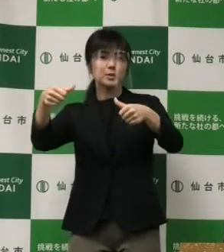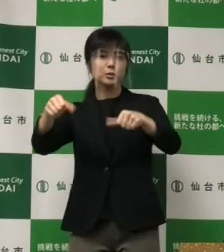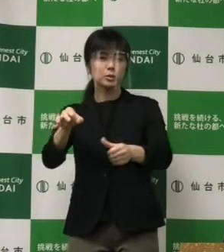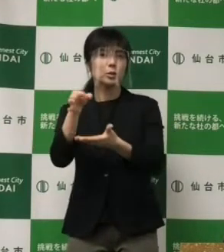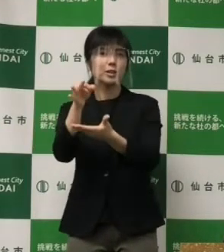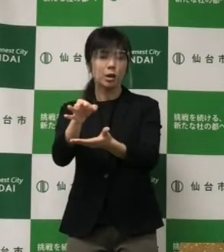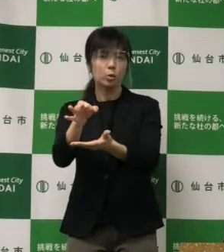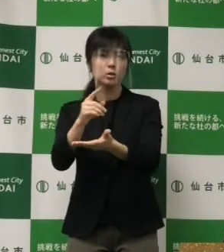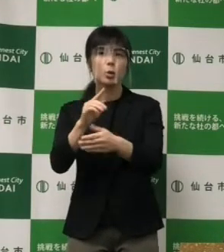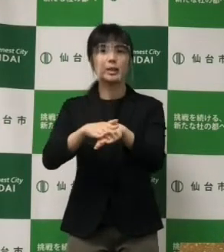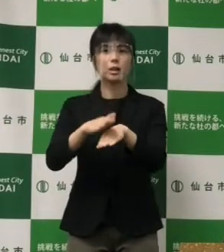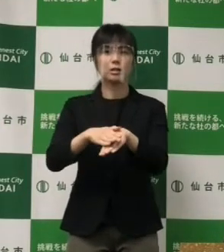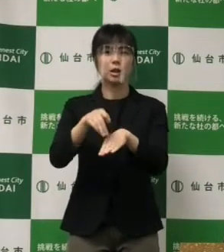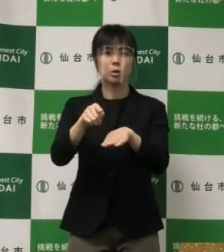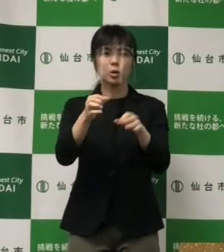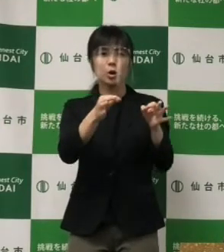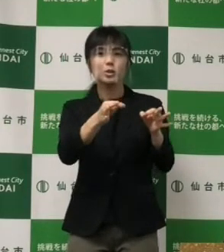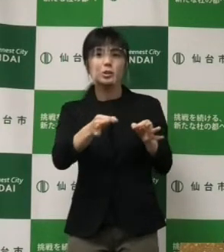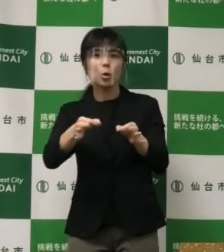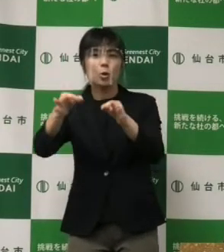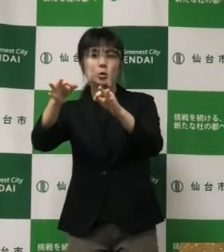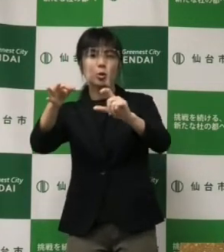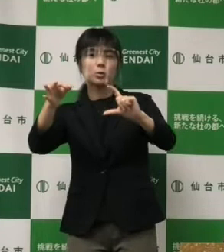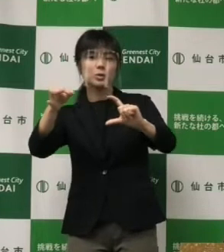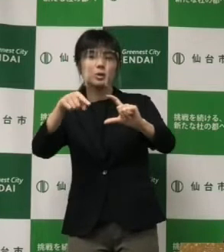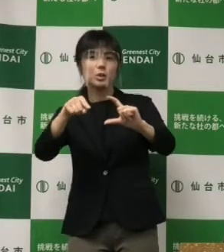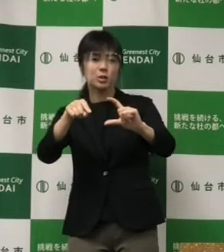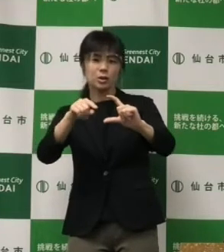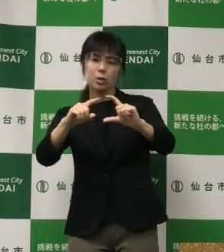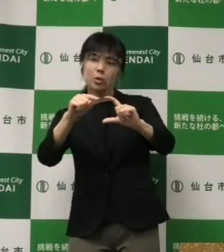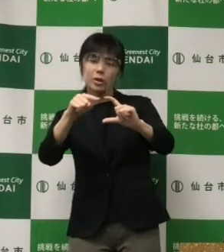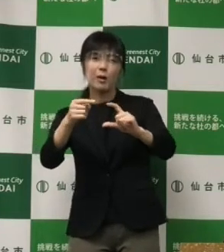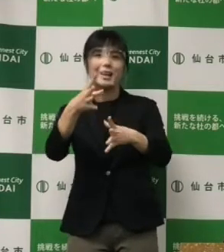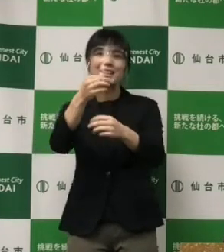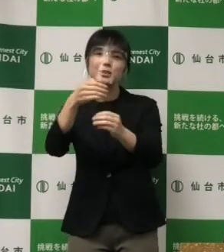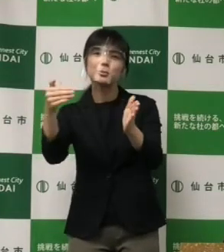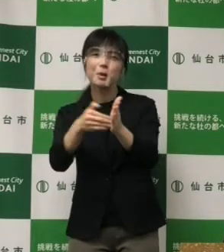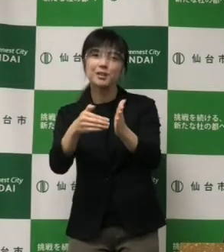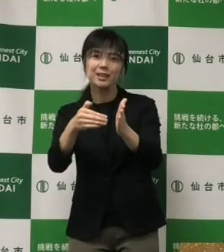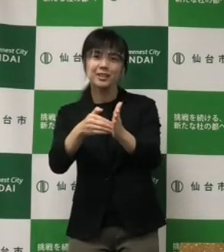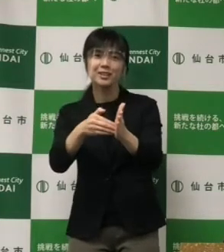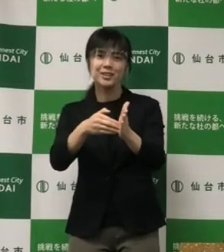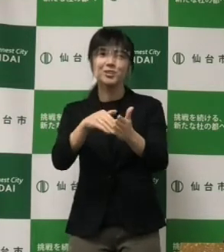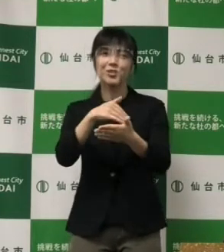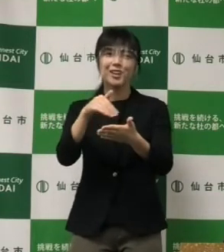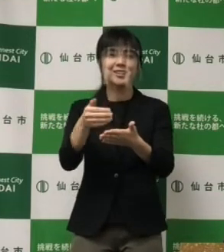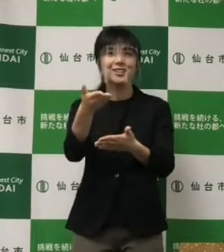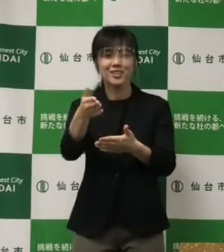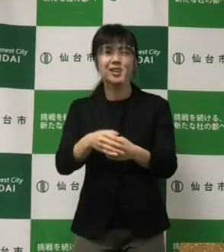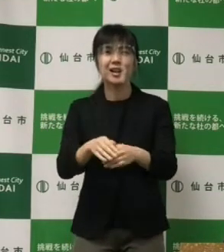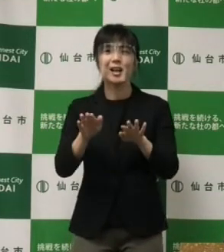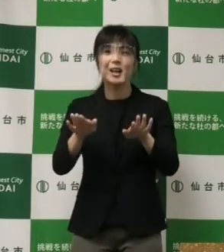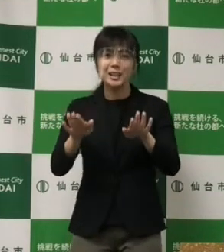昇分というのは、どの段階の上昇分という理解すればいいんでしょうか。今も日々こう価格が上昇する中での計算